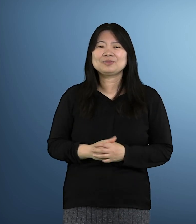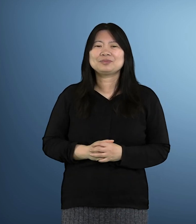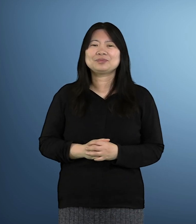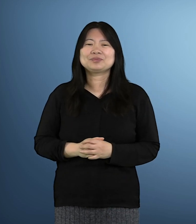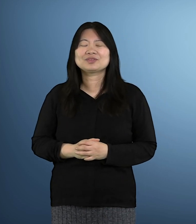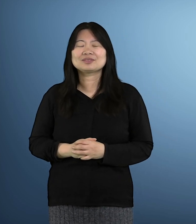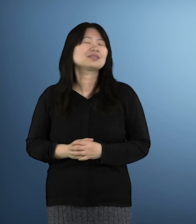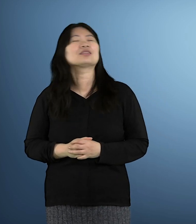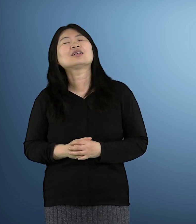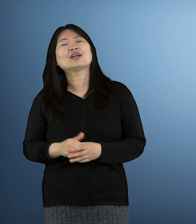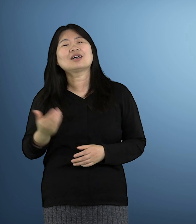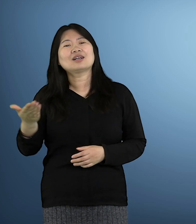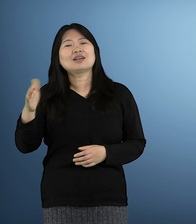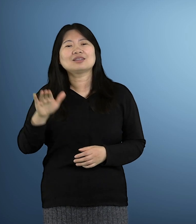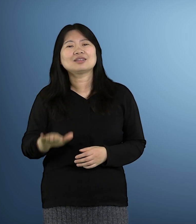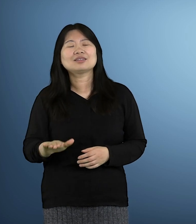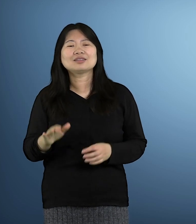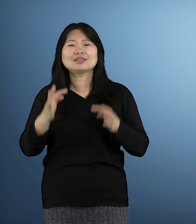그런데